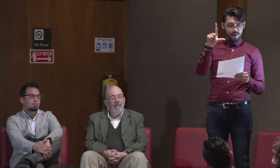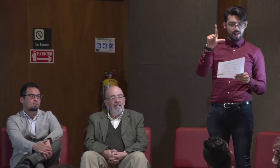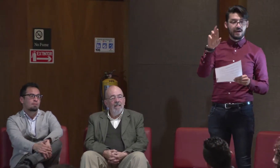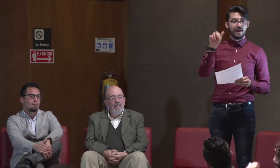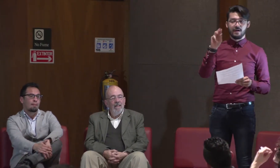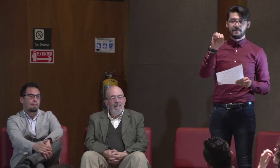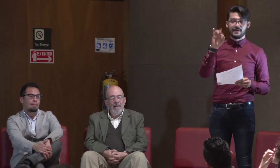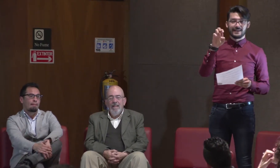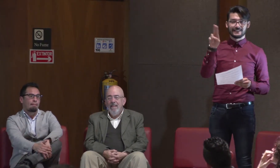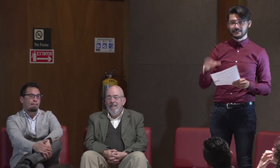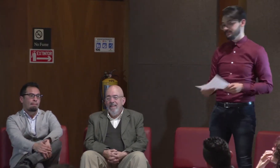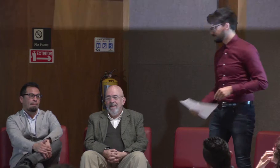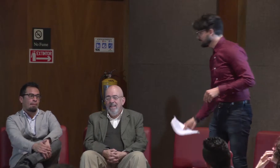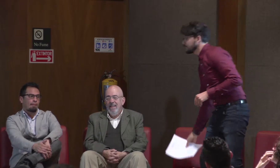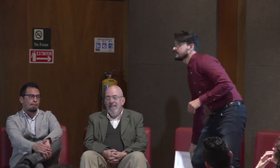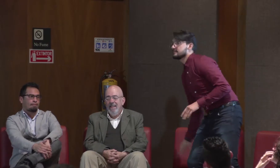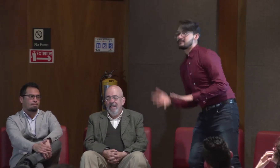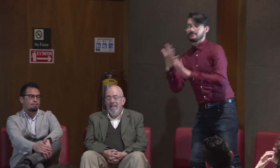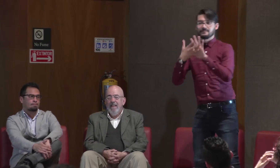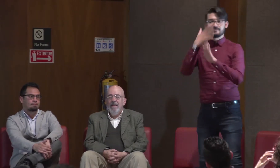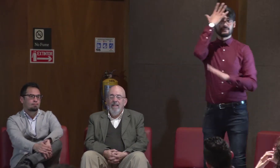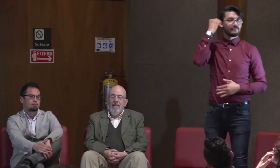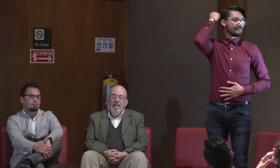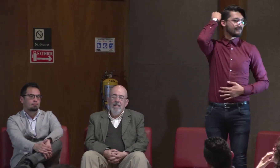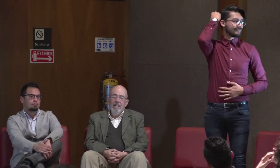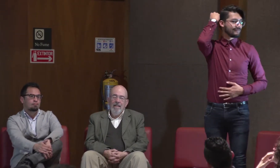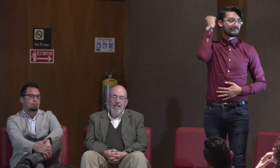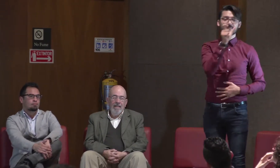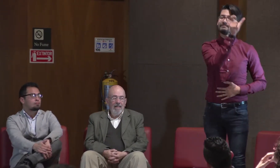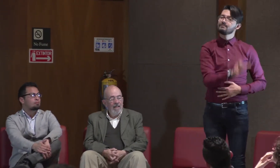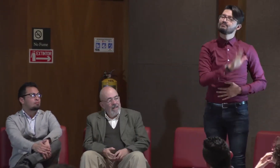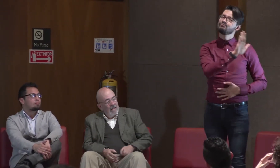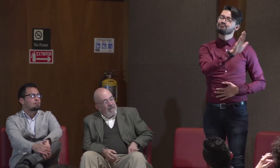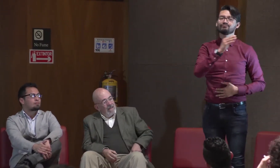Ahora queremos darle paso, queremos invitar al panel a Juan Manuel Ramírez.